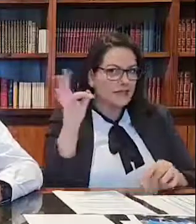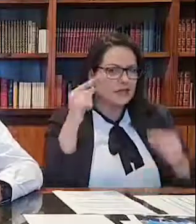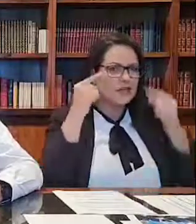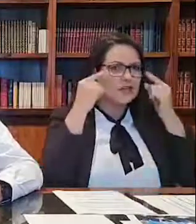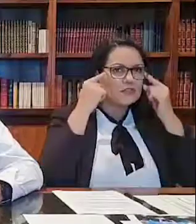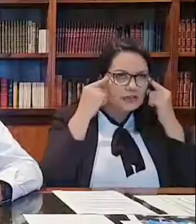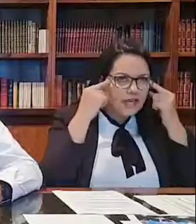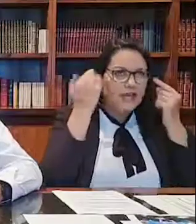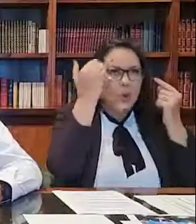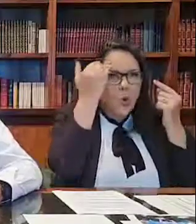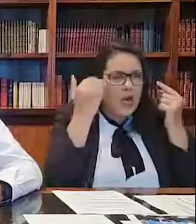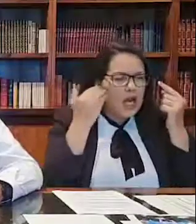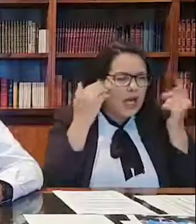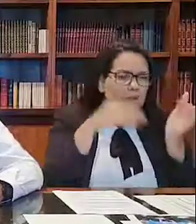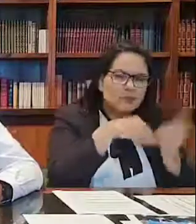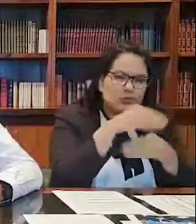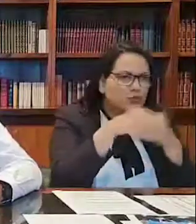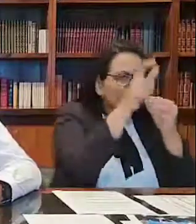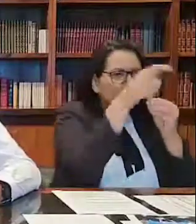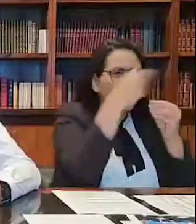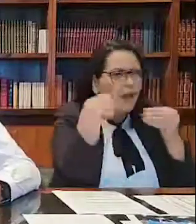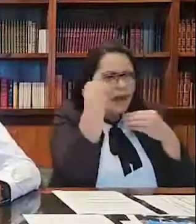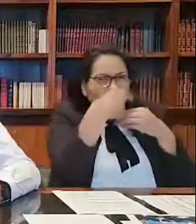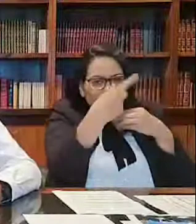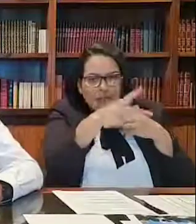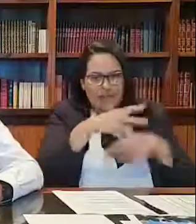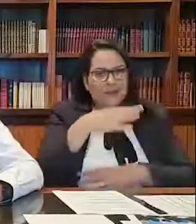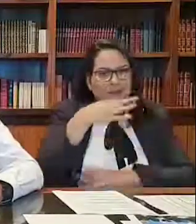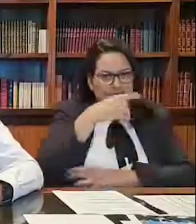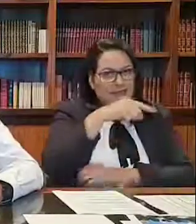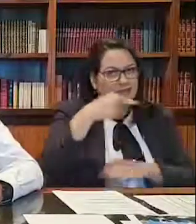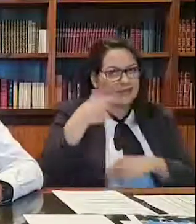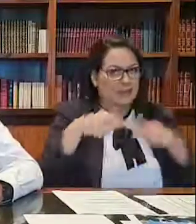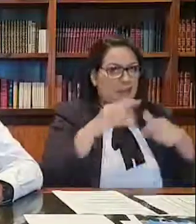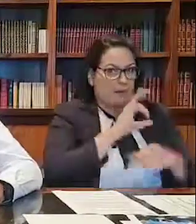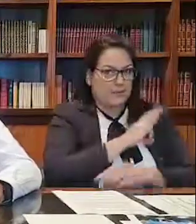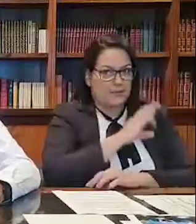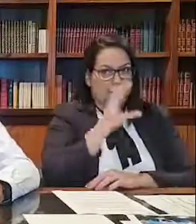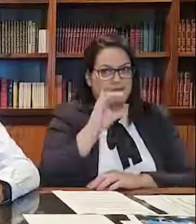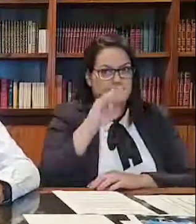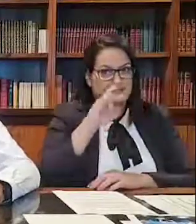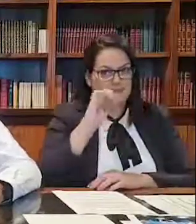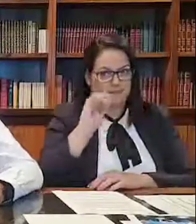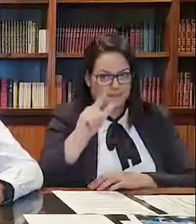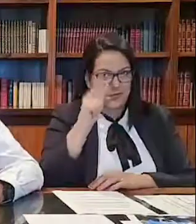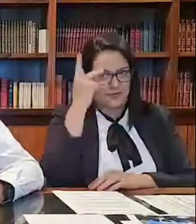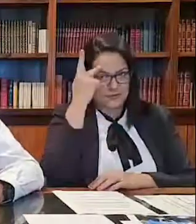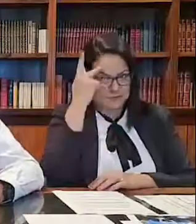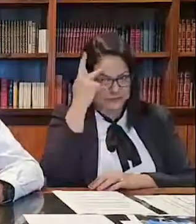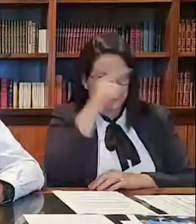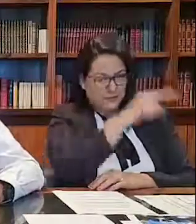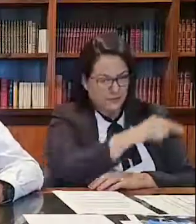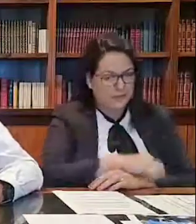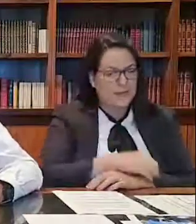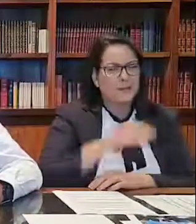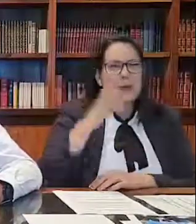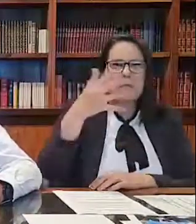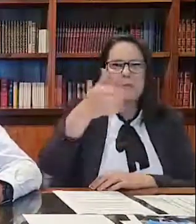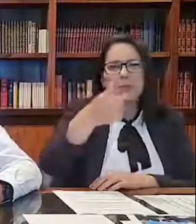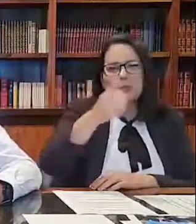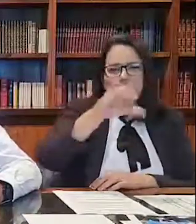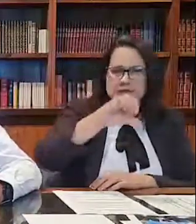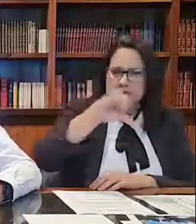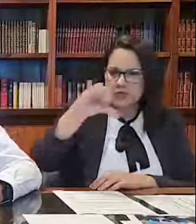engano William o nome dele da Polícia Civil de São Paulo e lá nos anos 90 é que iriam aprovar um projeto